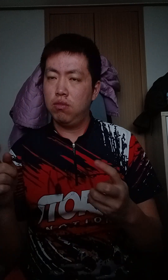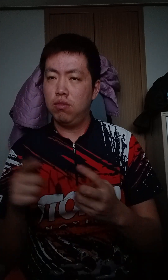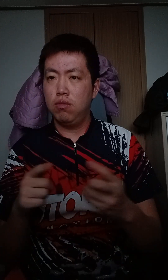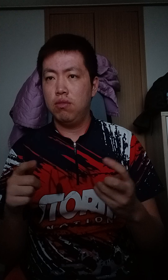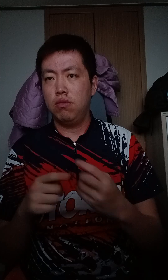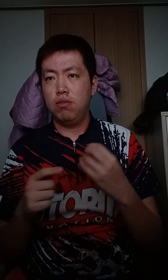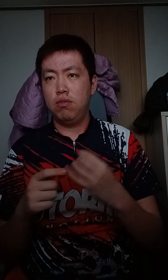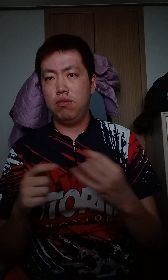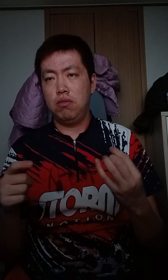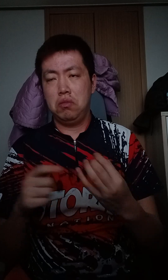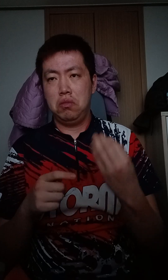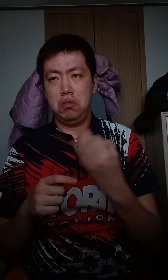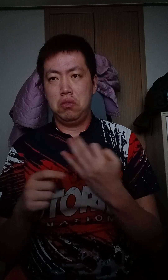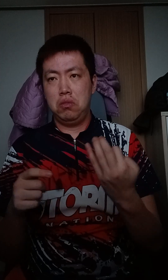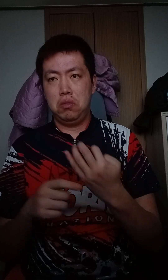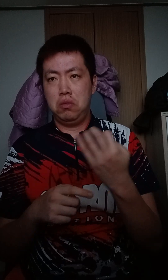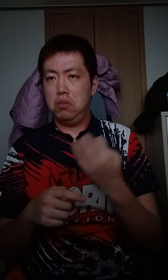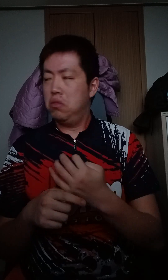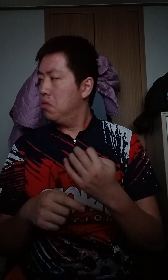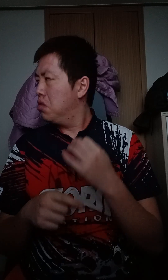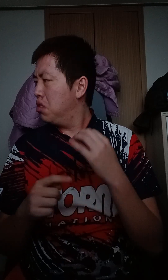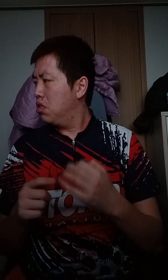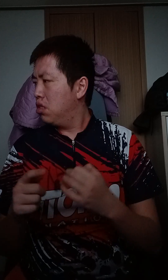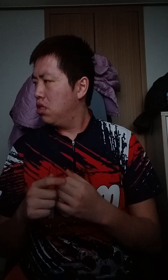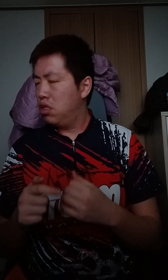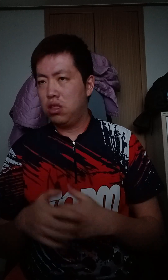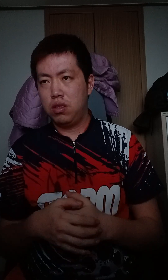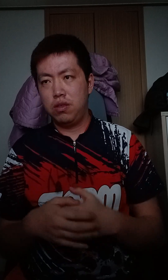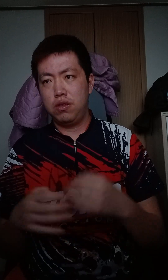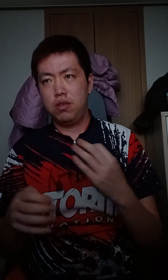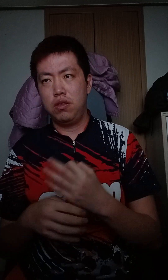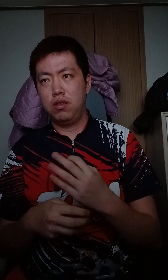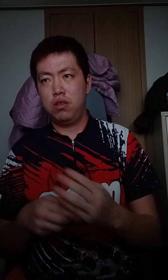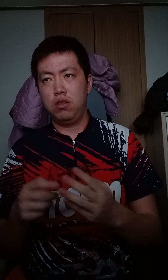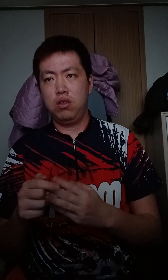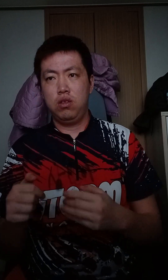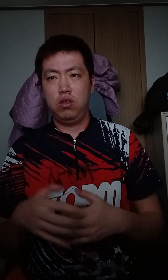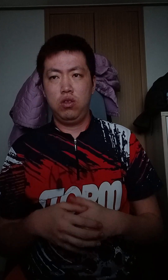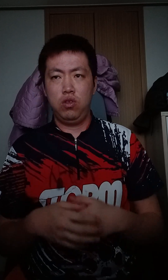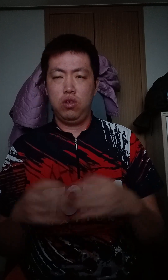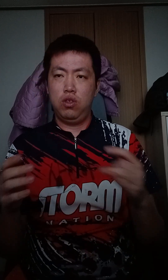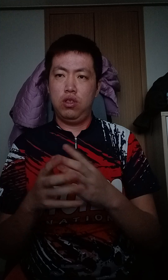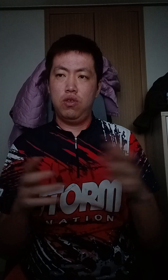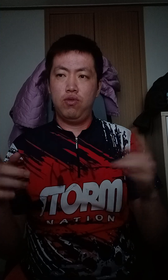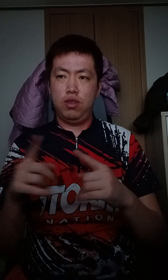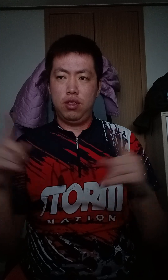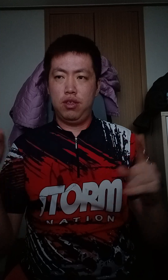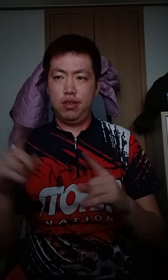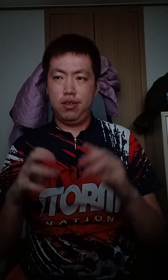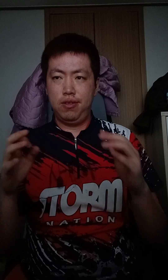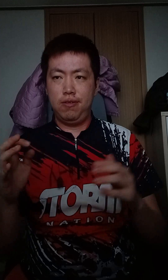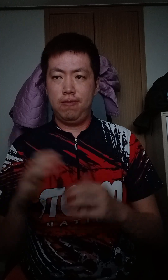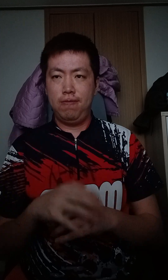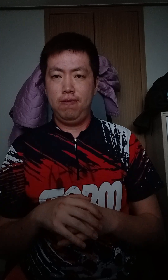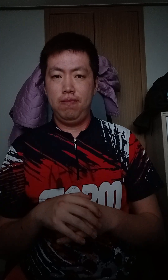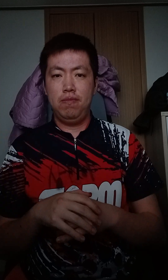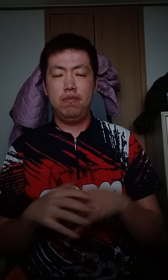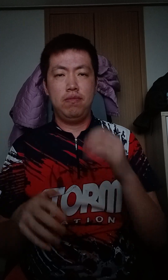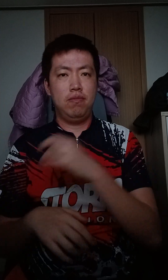있는데 그런 거 이게 다 통틀어서 이미 알고 계신 거죠. 또 다른 공원의 화장실입니다. 내부 공간부터